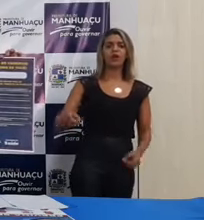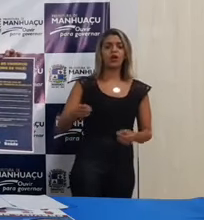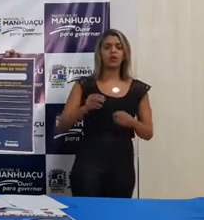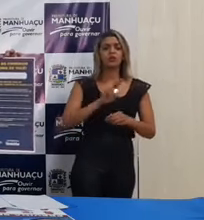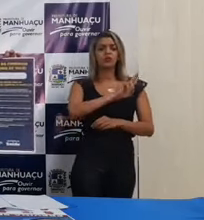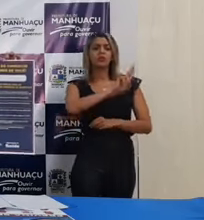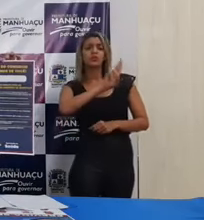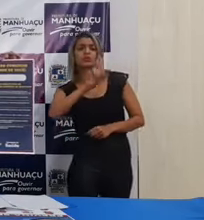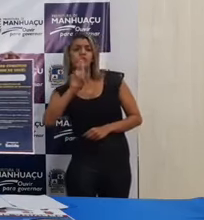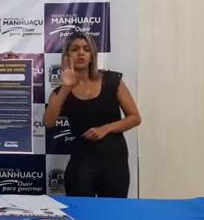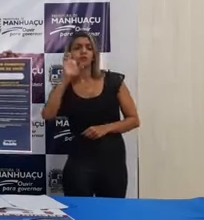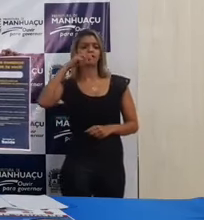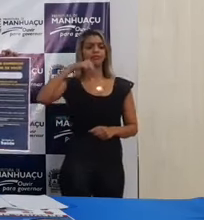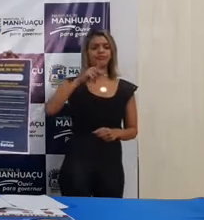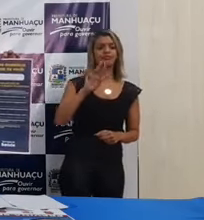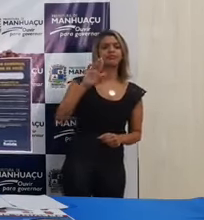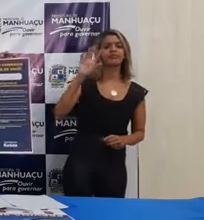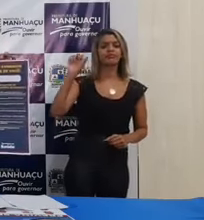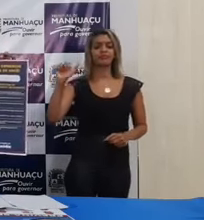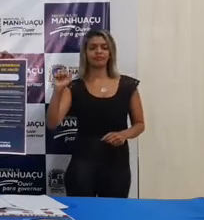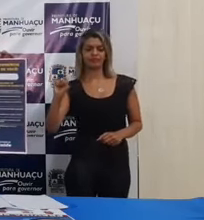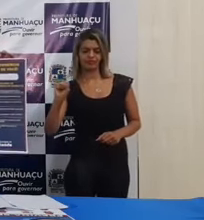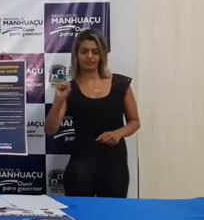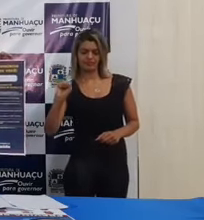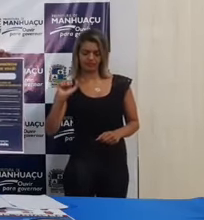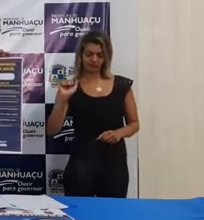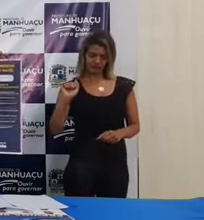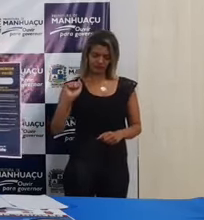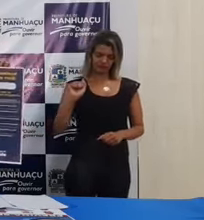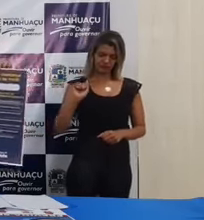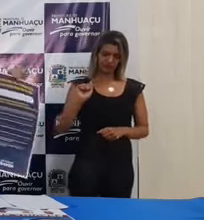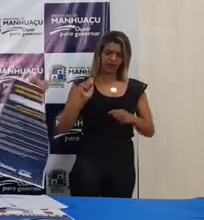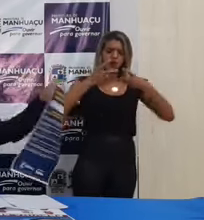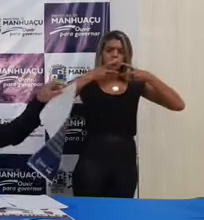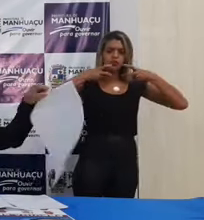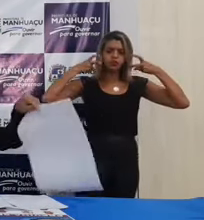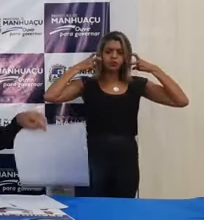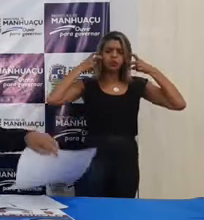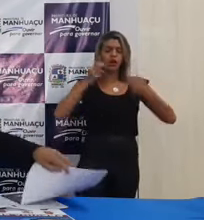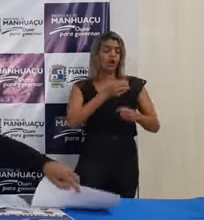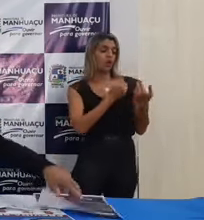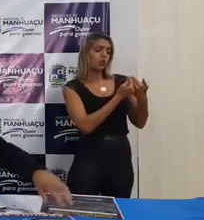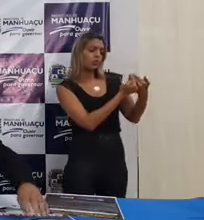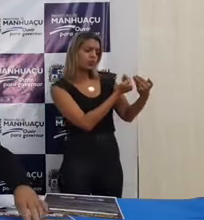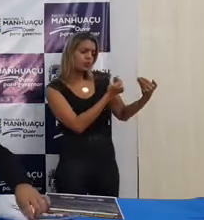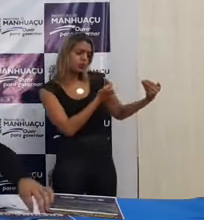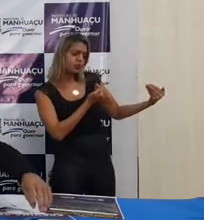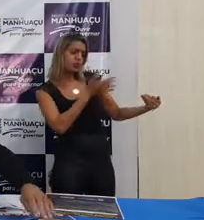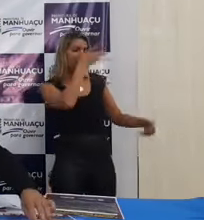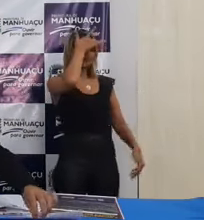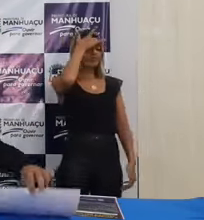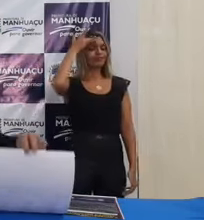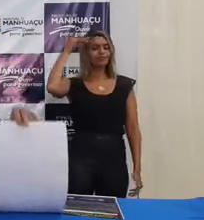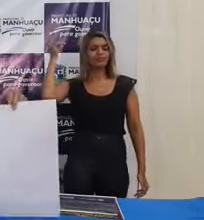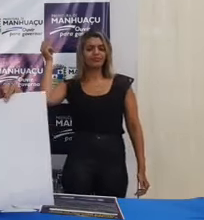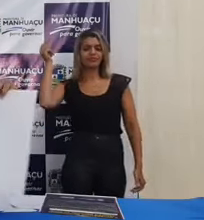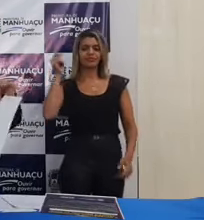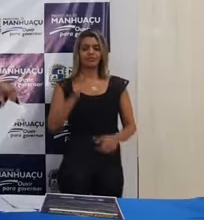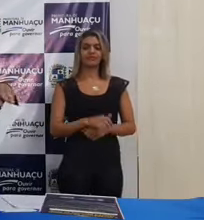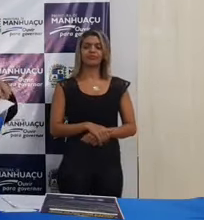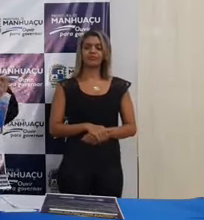as especificações, o que, que a pessoa tem que fazer, no caso, uso de máscara, distanciamento, e um cartaz de